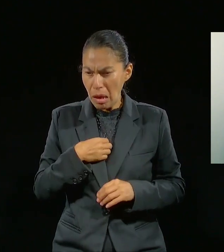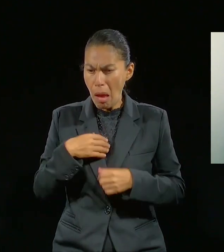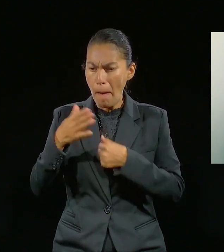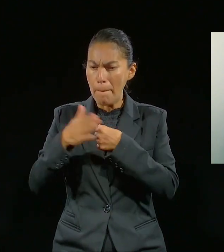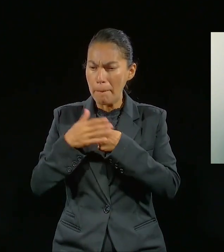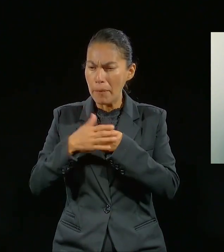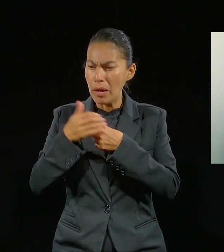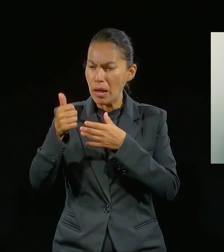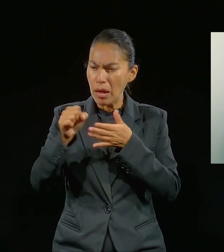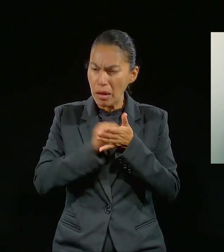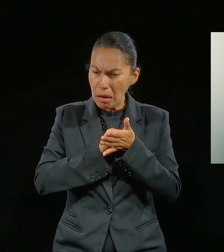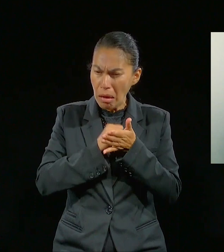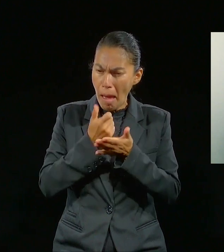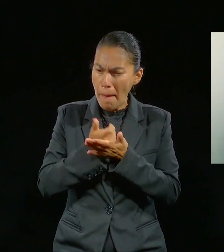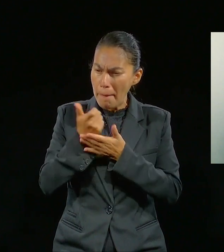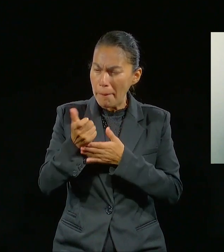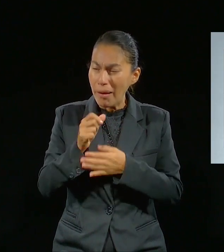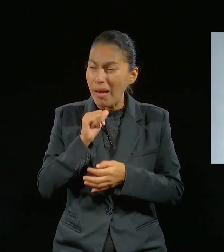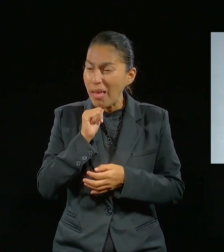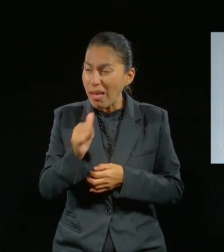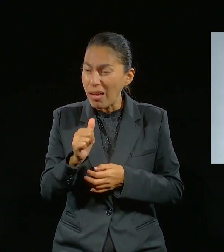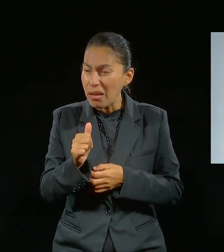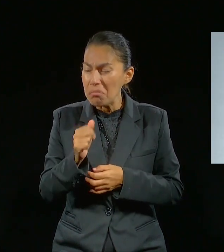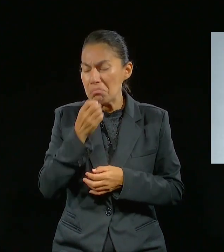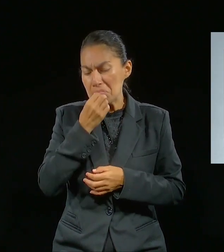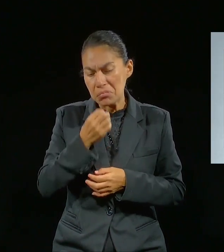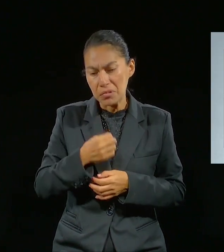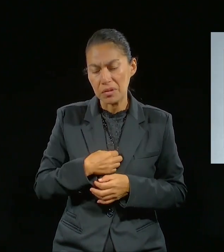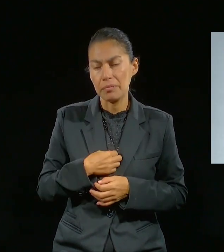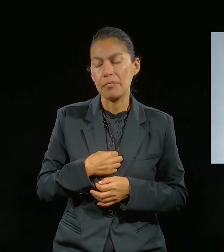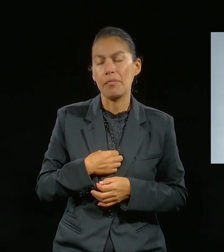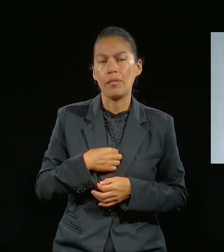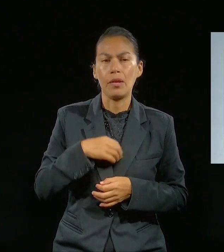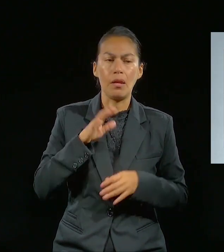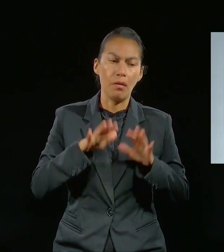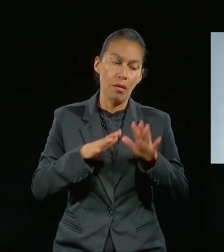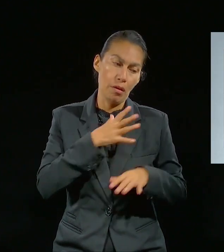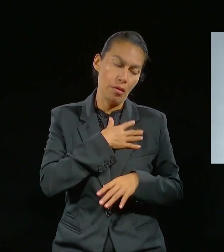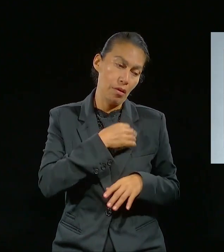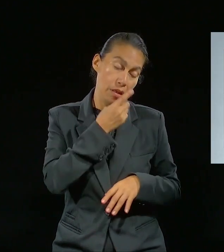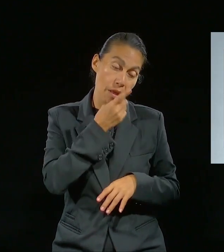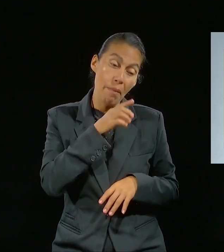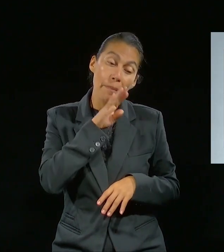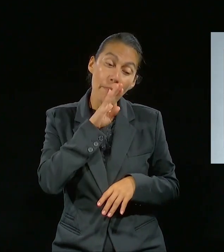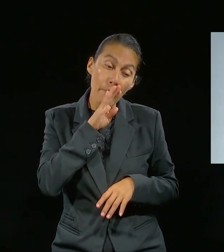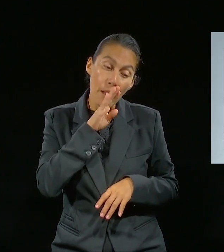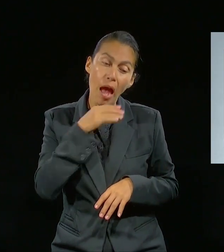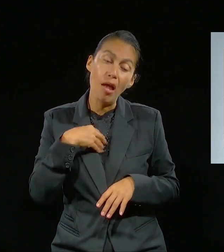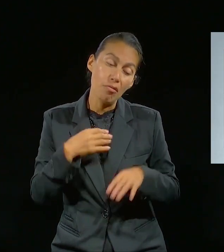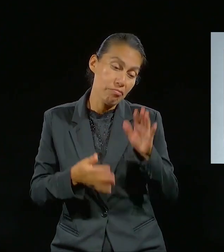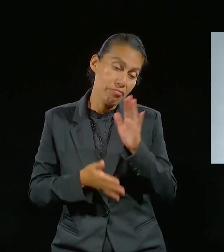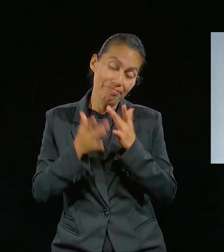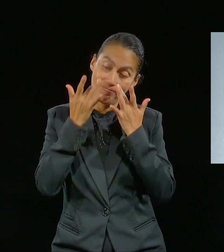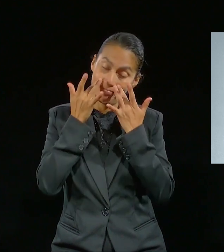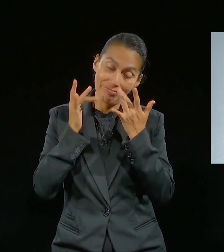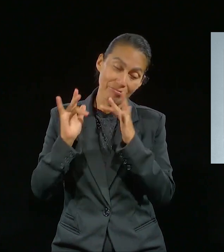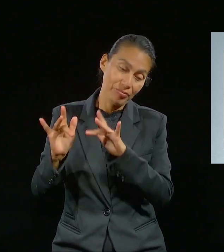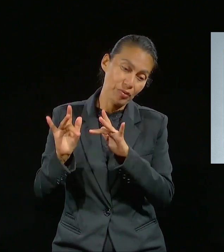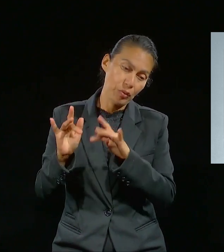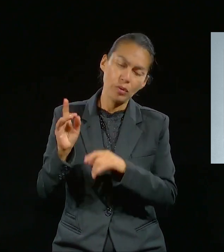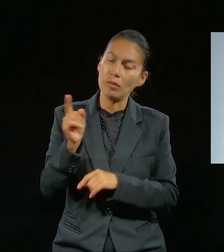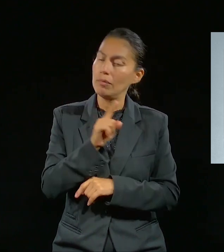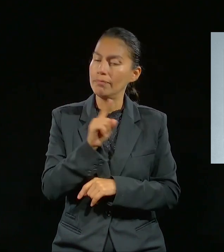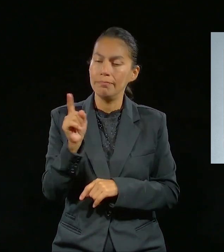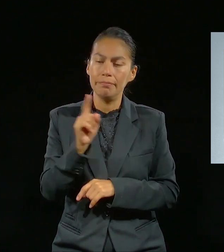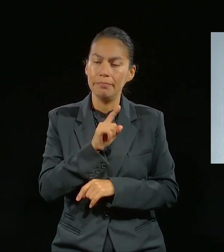tuviéramos nada para el siguiente semestre. Y mi hijo decía, mamá, es que yo creo que me voy a ir. No, le dije, no.